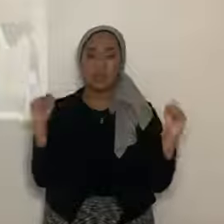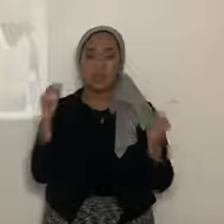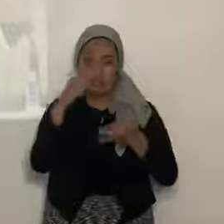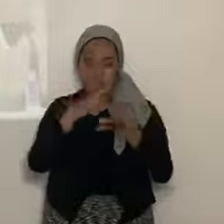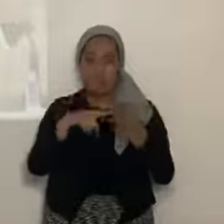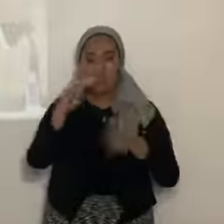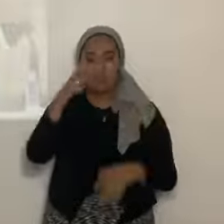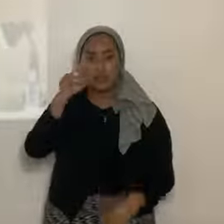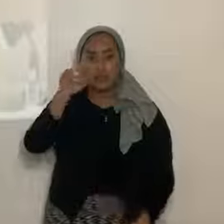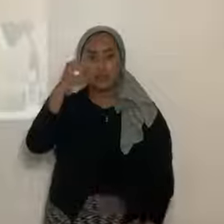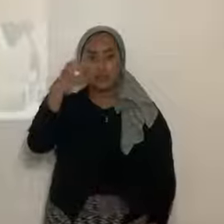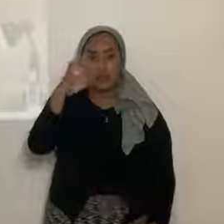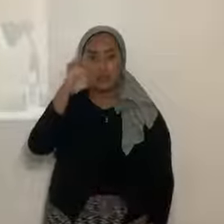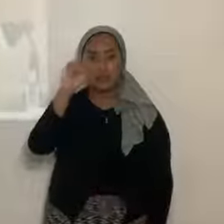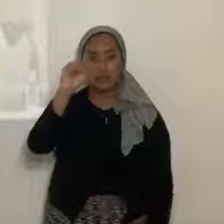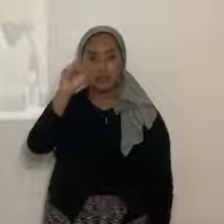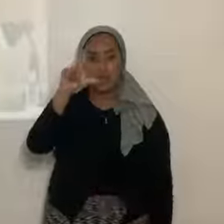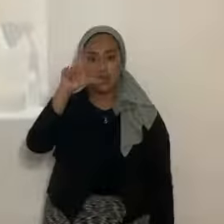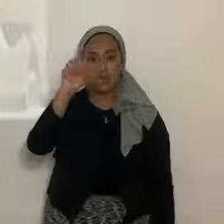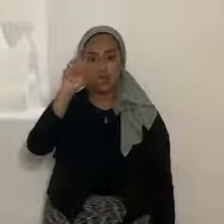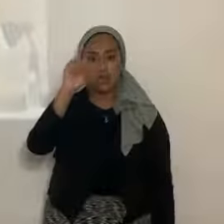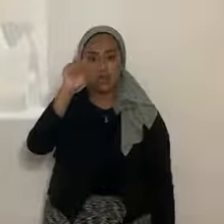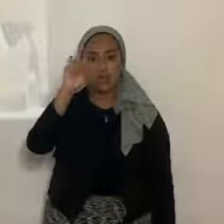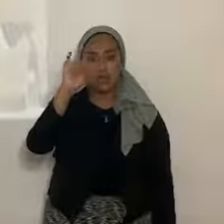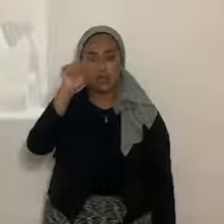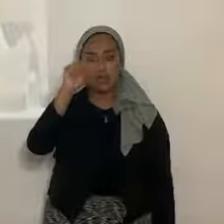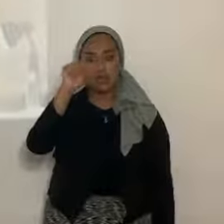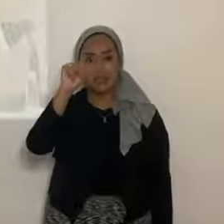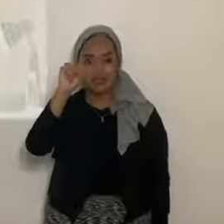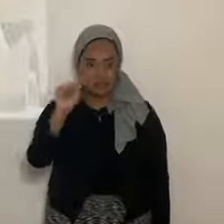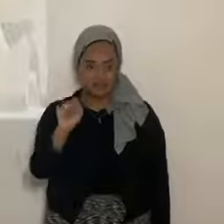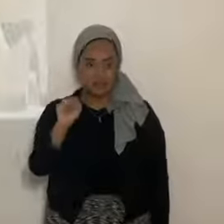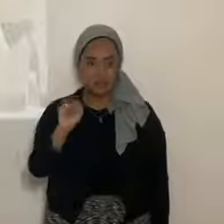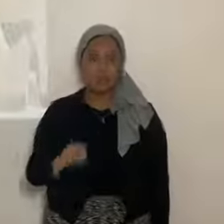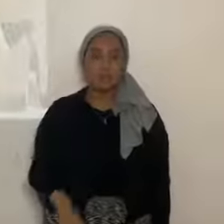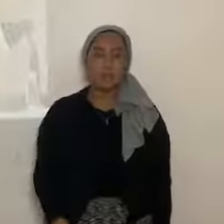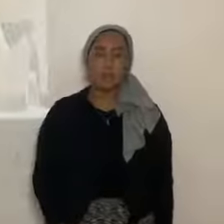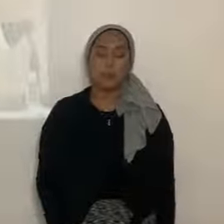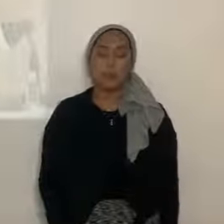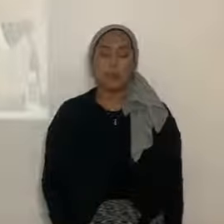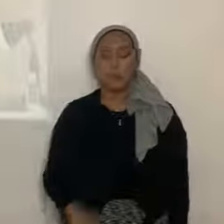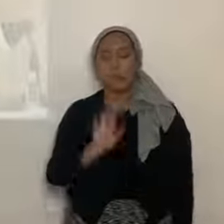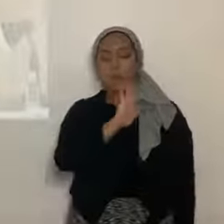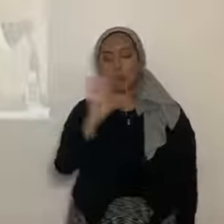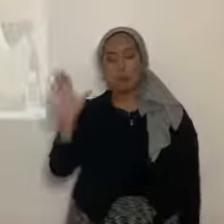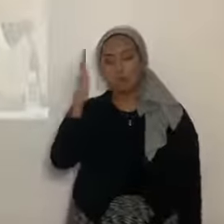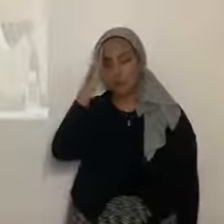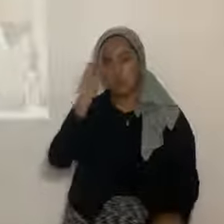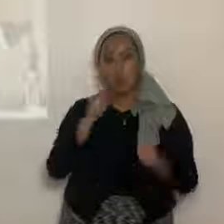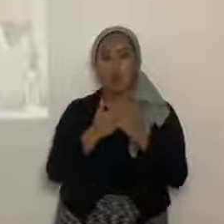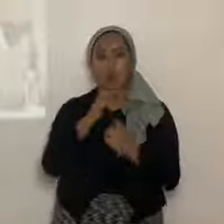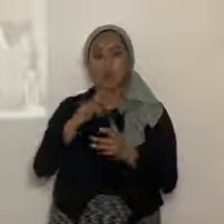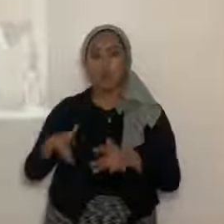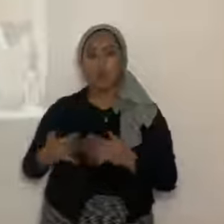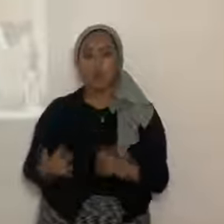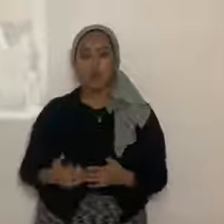por favor. No se espanten, no me estoy refiriendo a nadie en especial, pero cada quien sabe cómo anda su conciencia, ¿verdad?